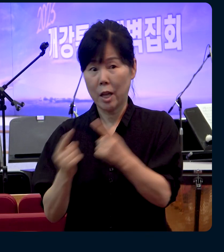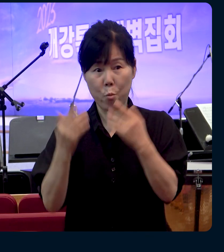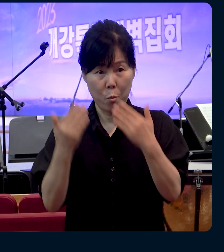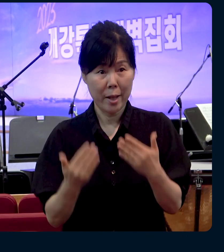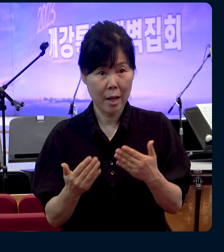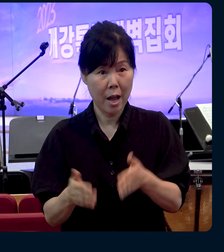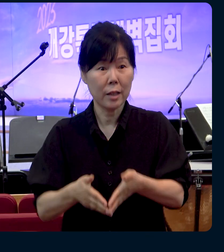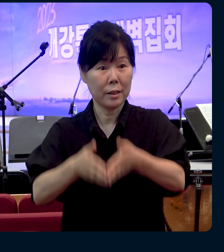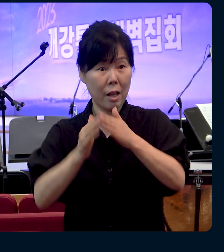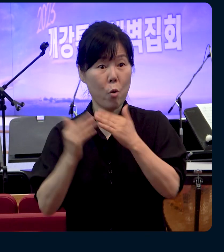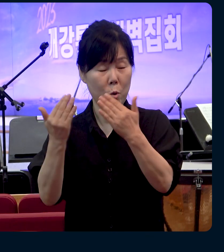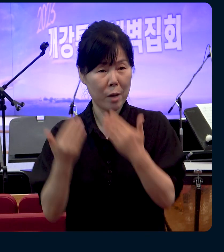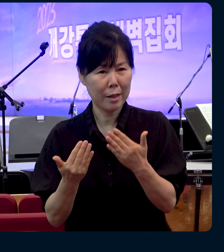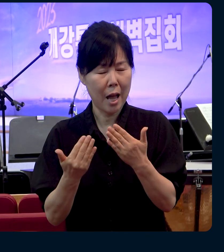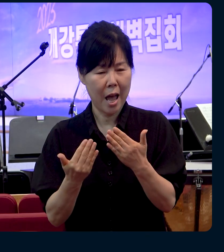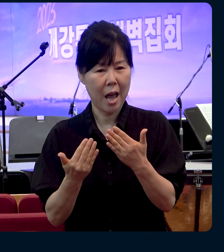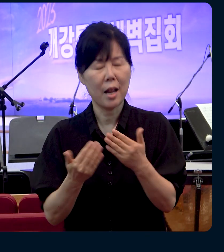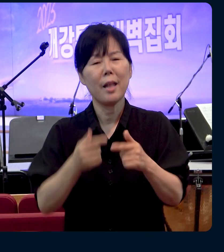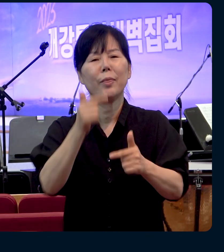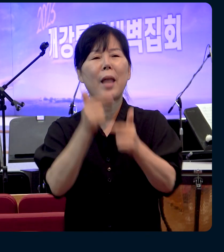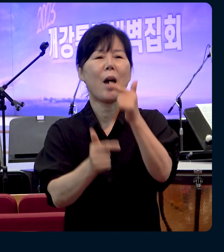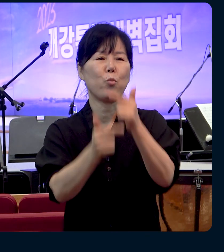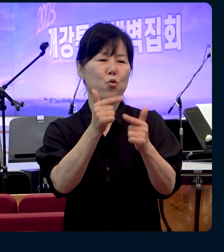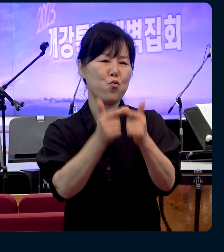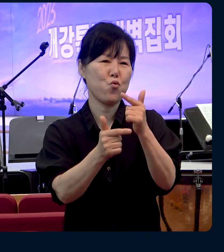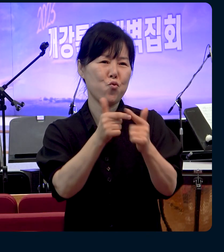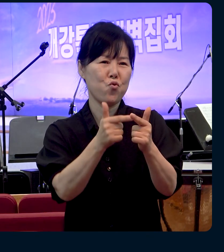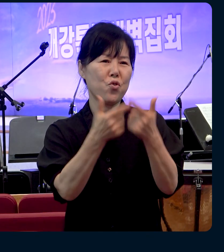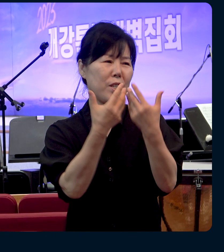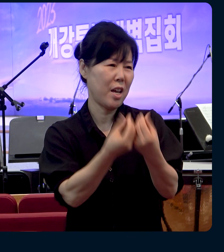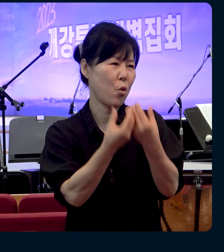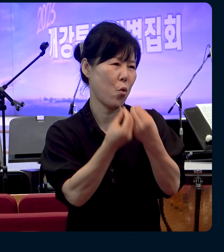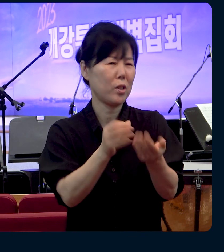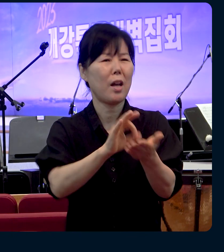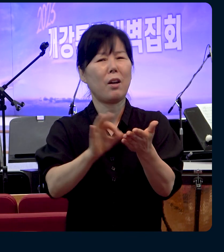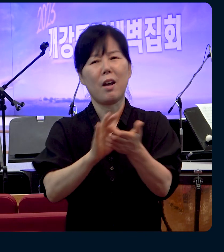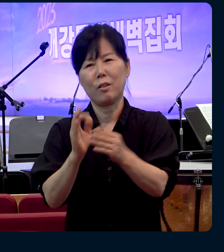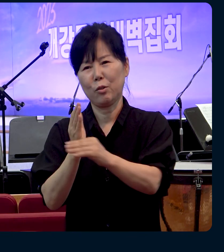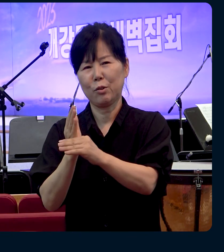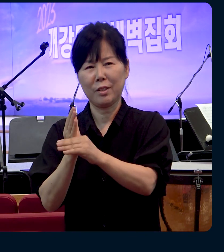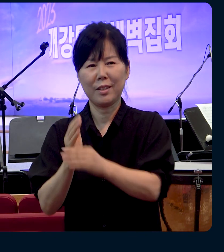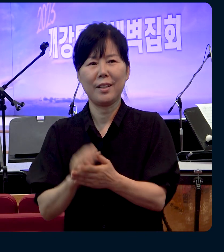있어요? 나무를 그리고 있어요. 나무를 그리고 있습니다.